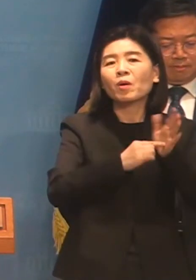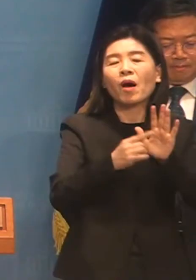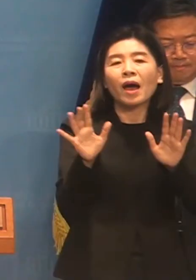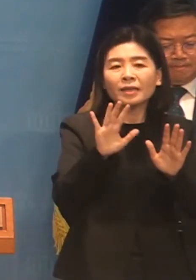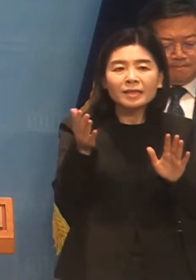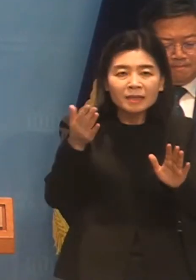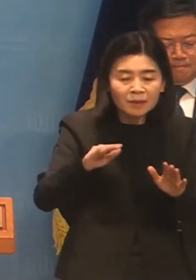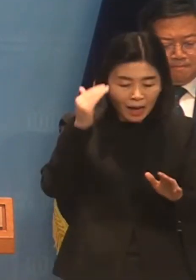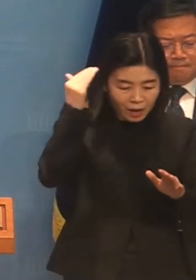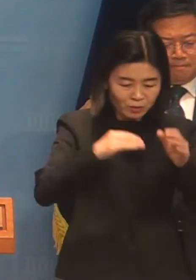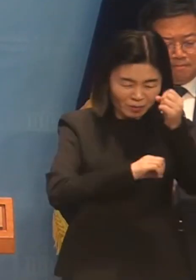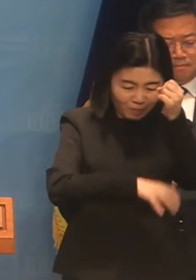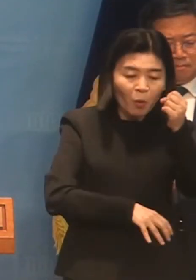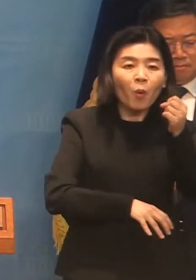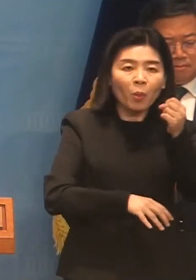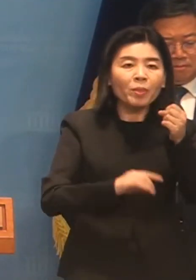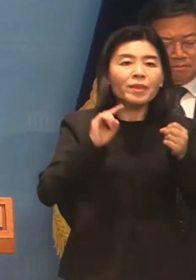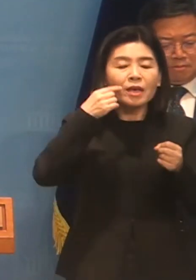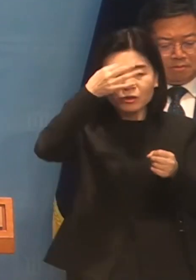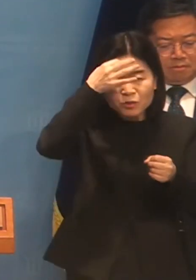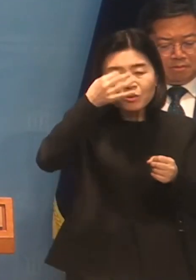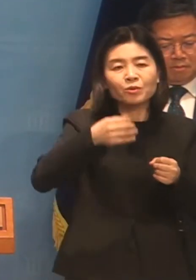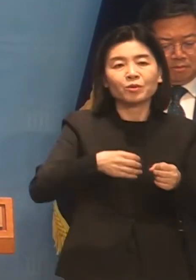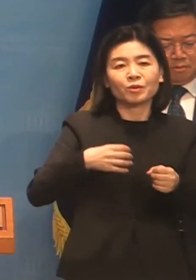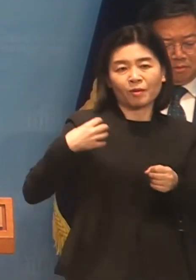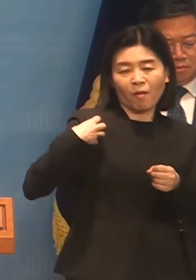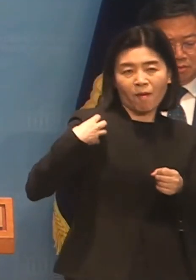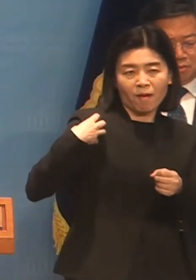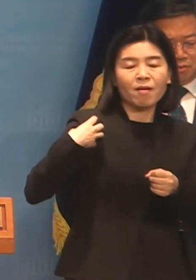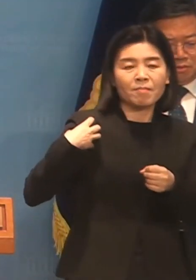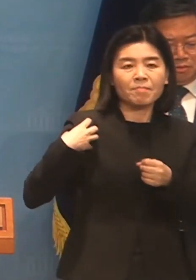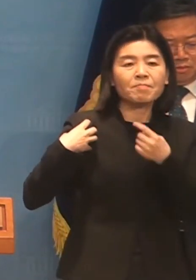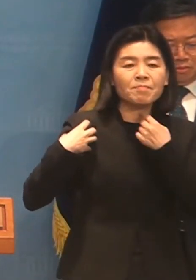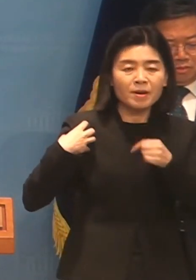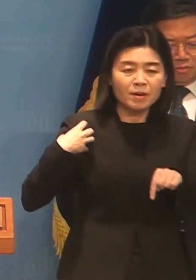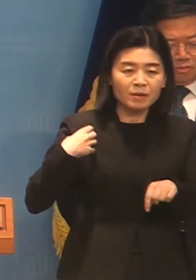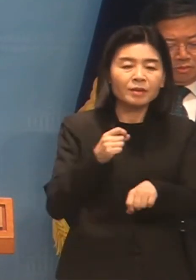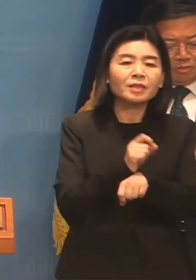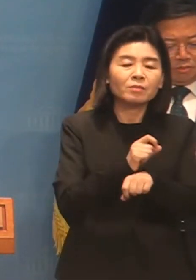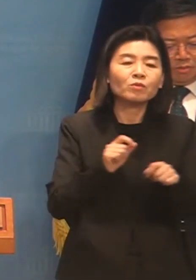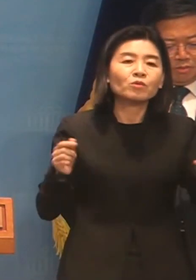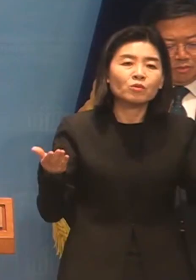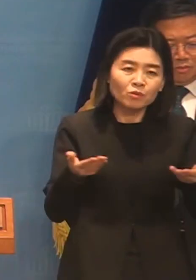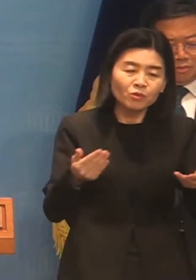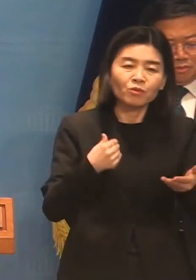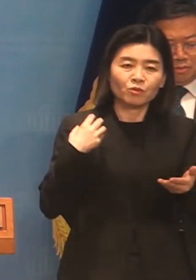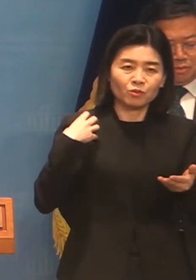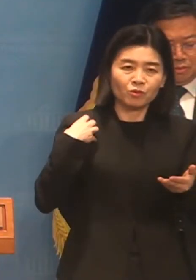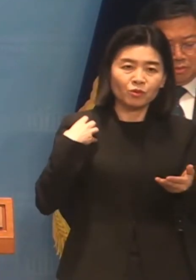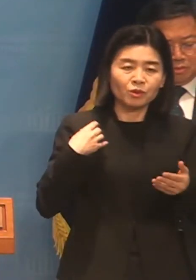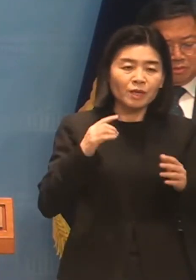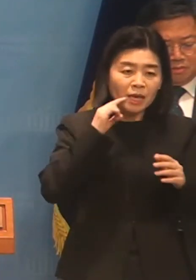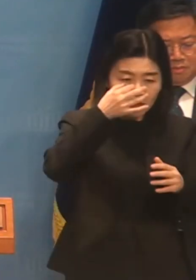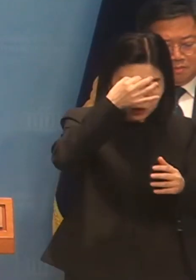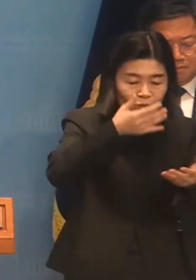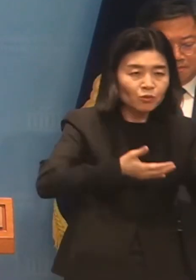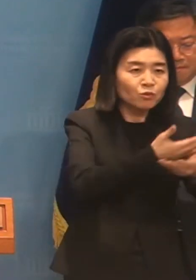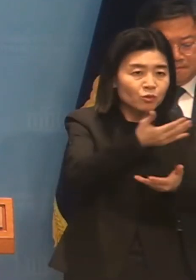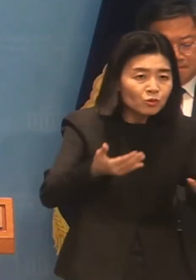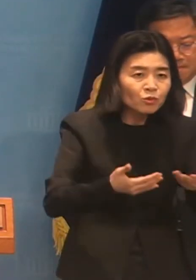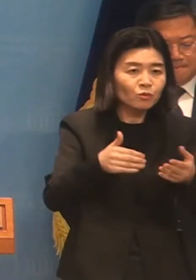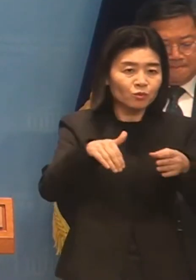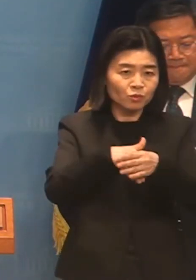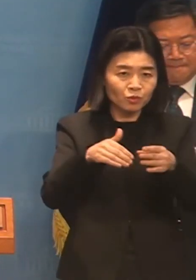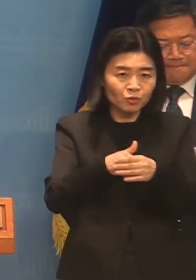기반과 근간을 지탱하는 실무자들이다. 예술교육, 문화향유, 지역축제 현장에서 몸으로